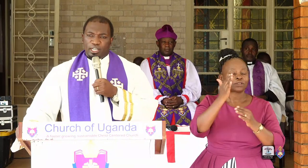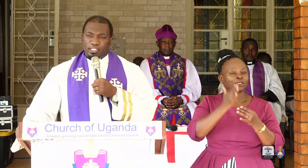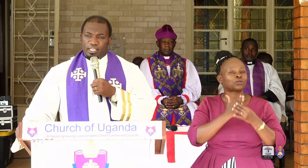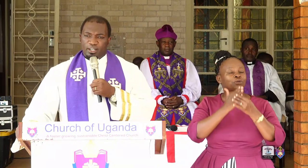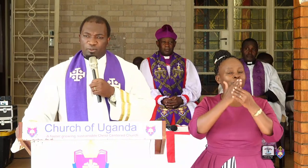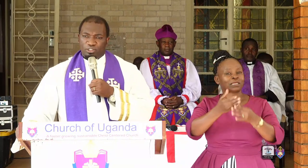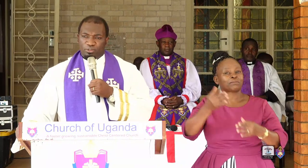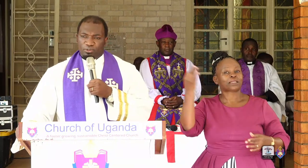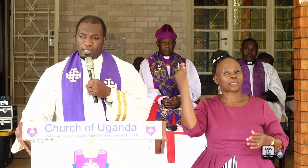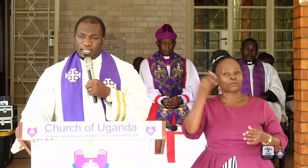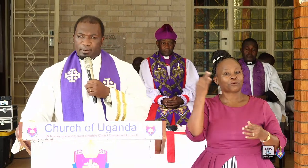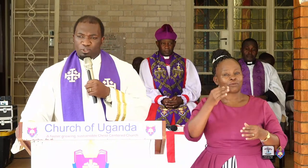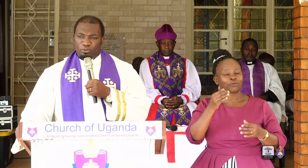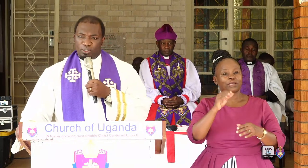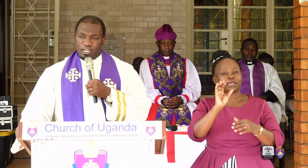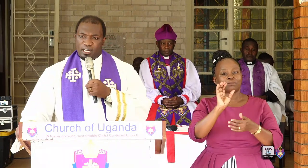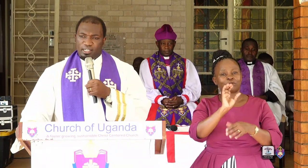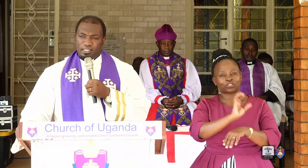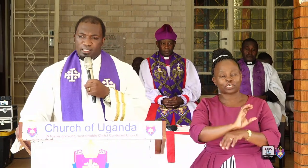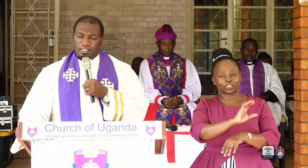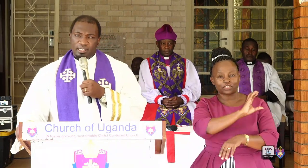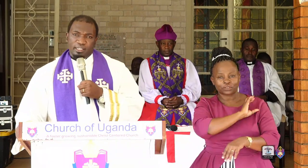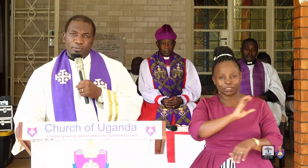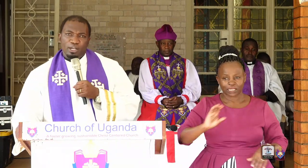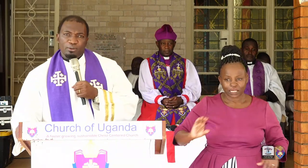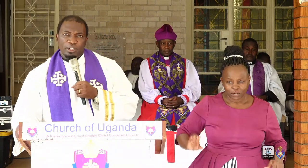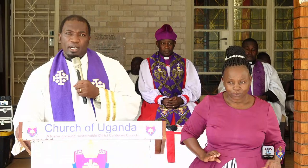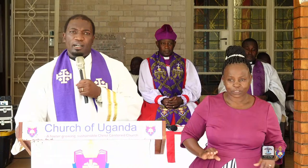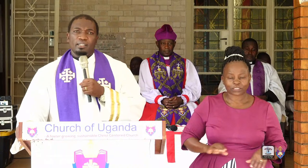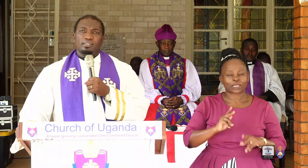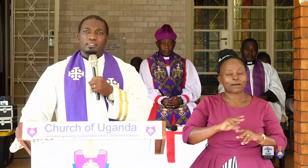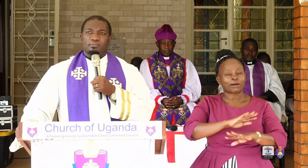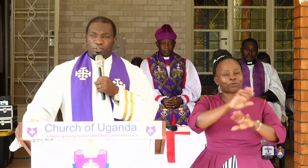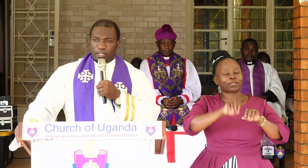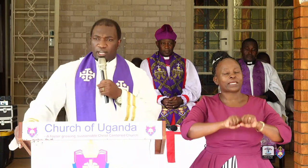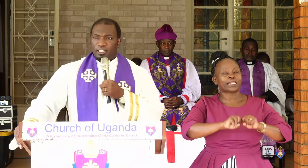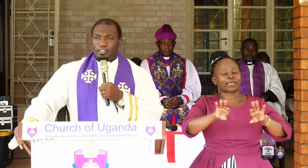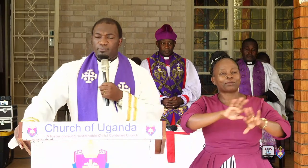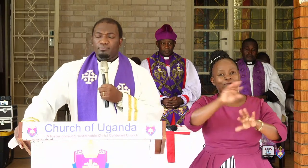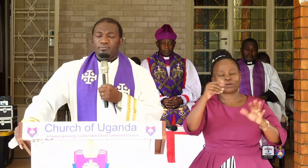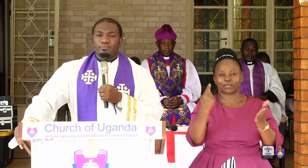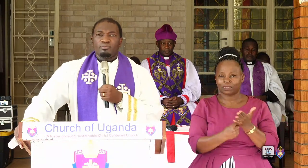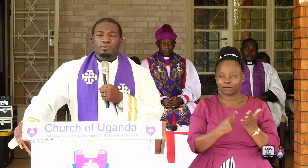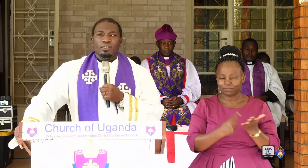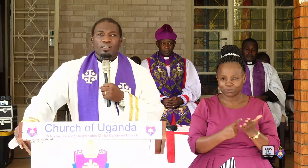mu kanisa ya Kristo ey'abantu bonna era ebuna wonna o Uganda.